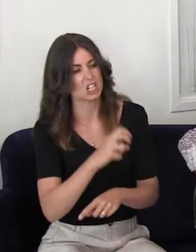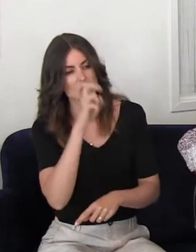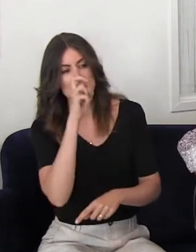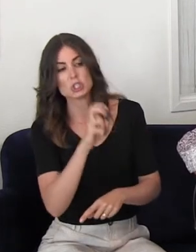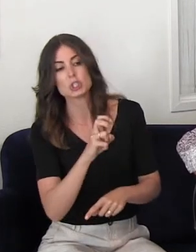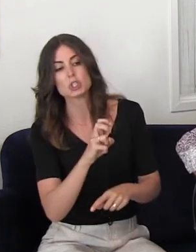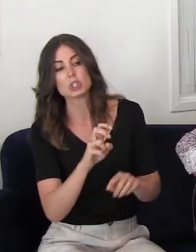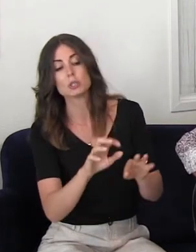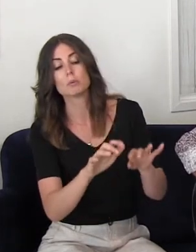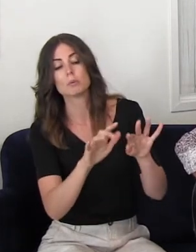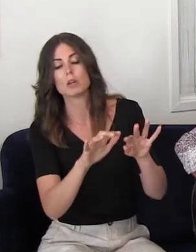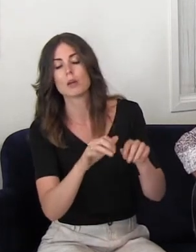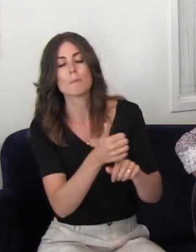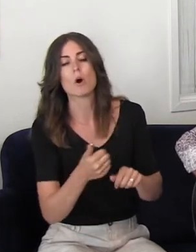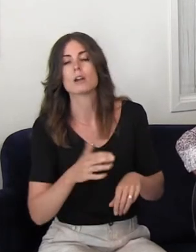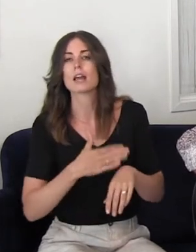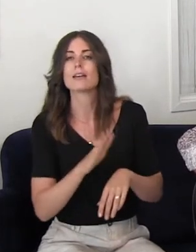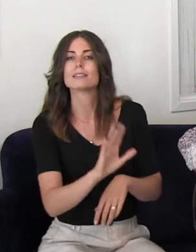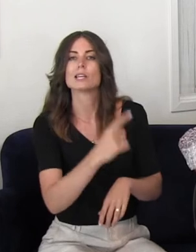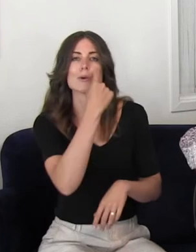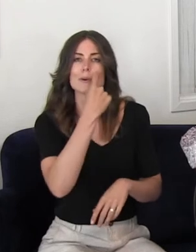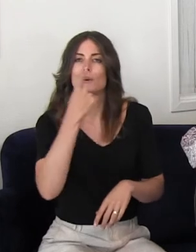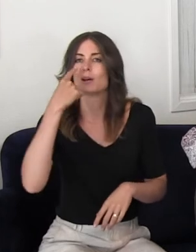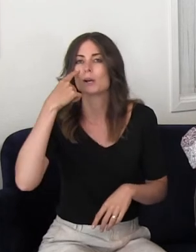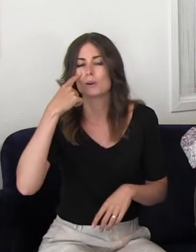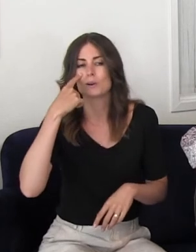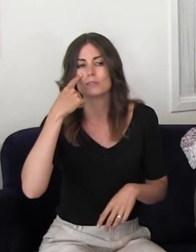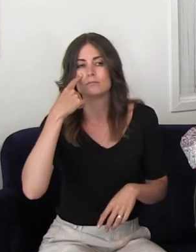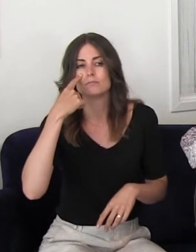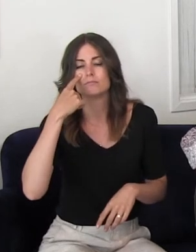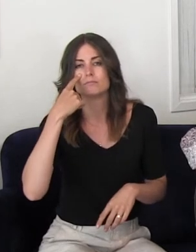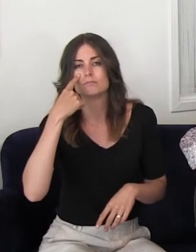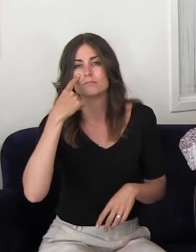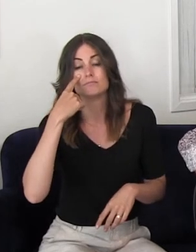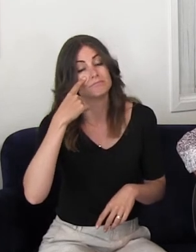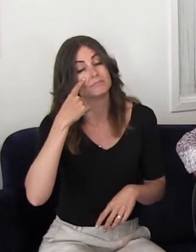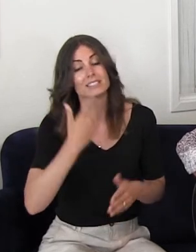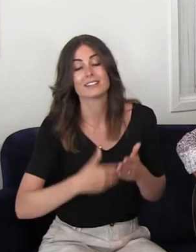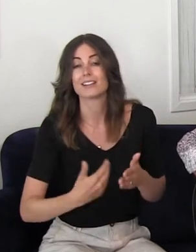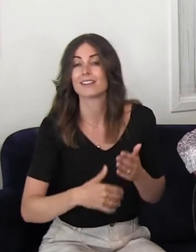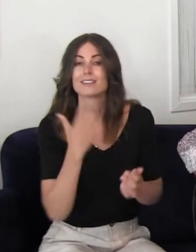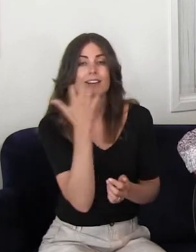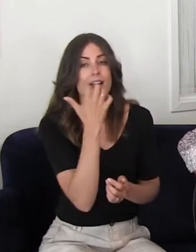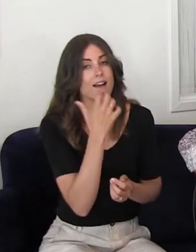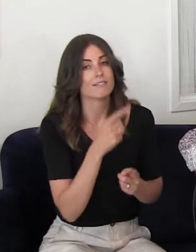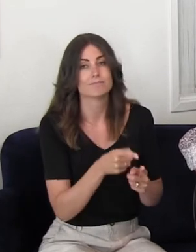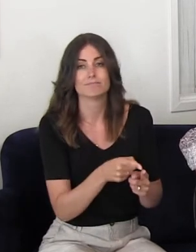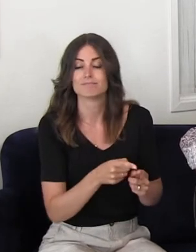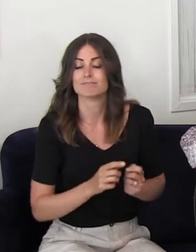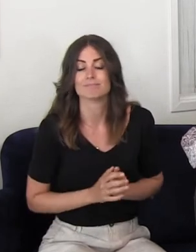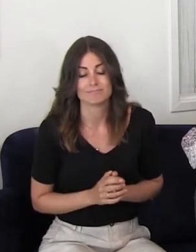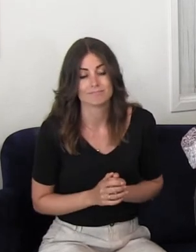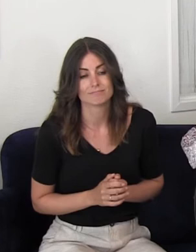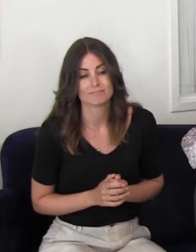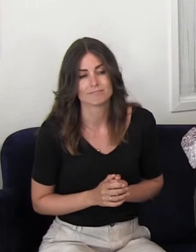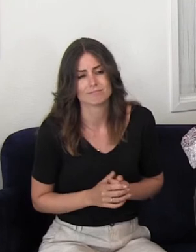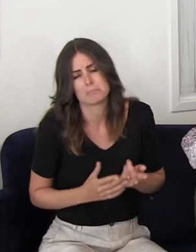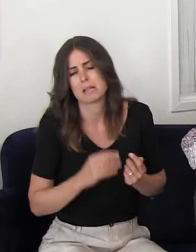i mörkret glödde var ögat på en katt. Men elden, den var kall och död.